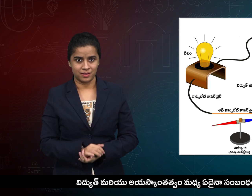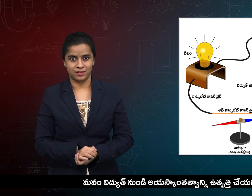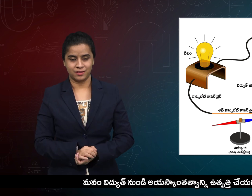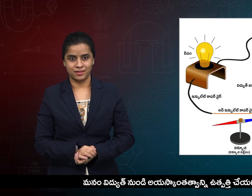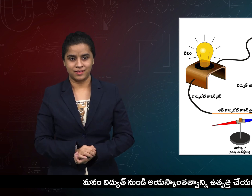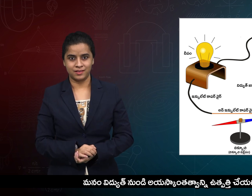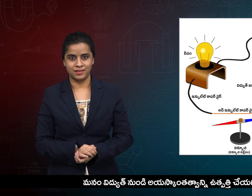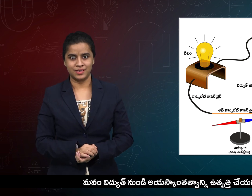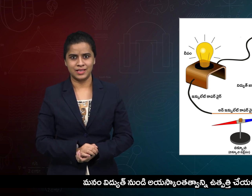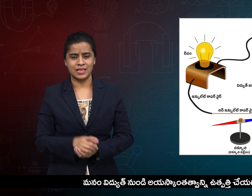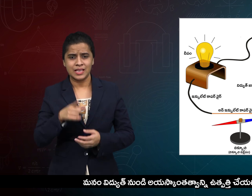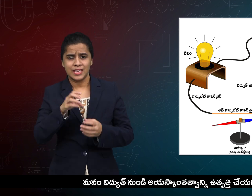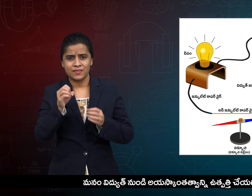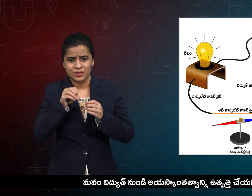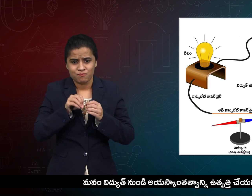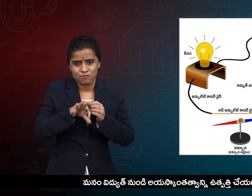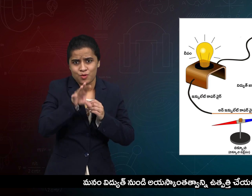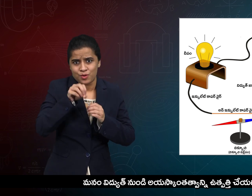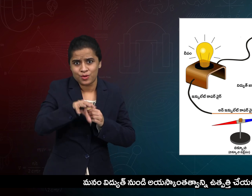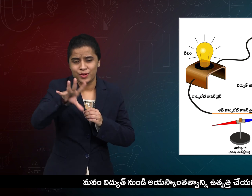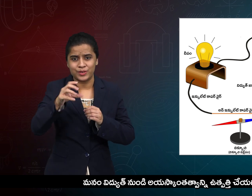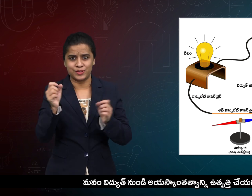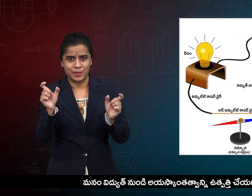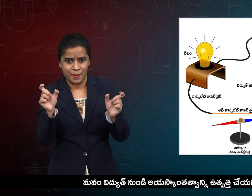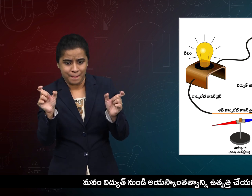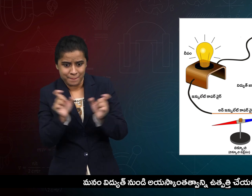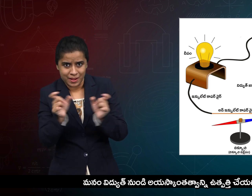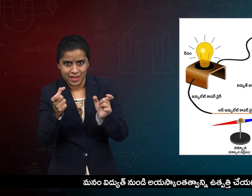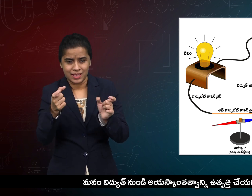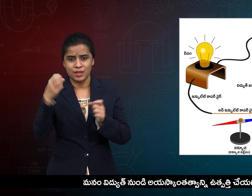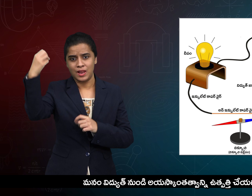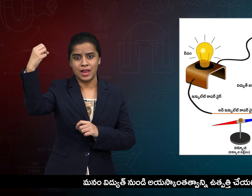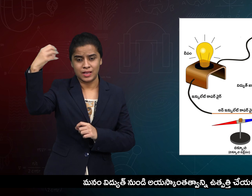మనం విద్యుత్ నుండి అయస్కాంతత్వాన్ని ఉత్పత్తి చేయగలమా?